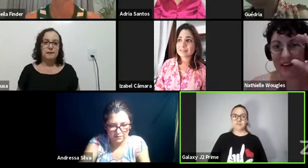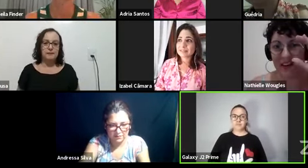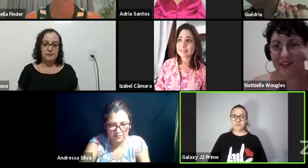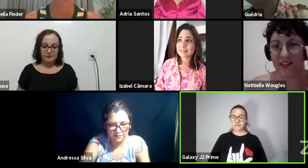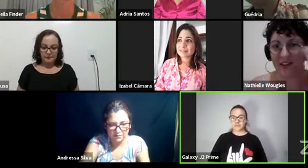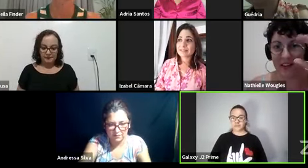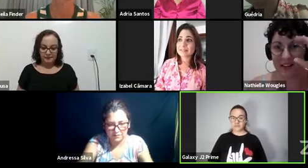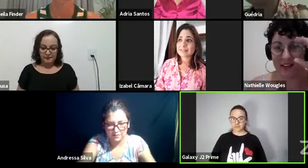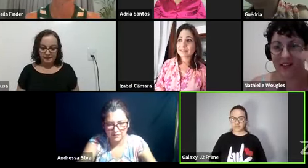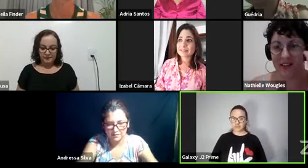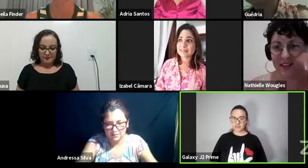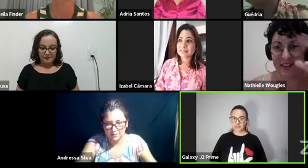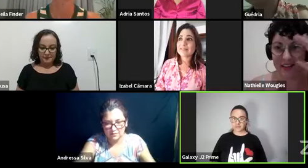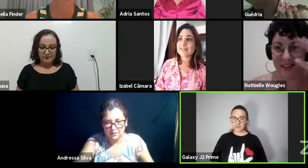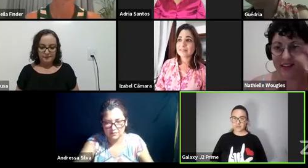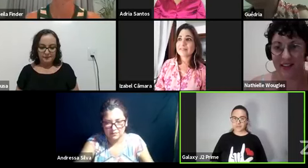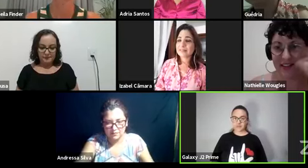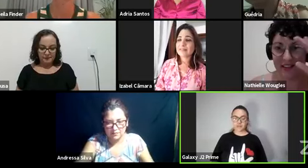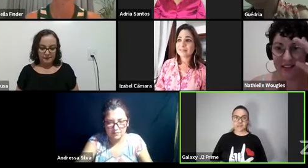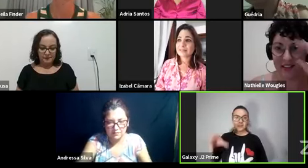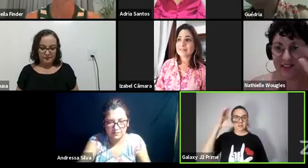Não. Andressa?